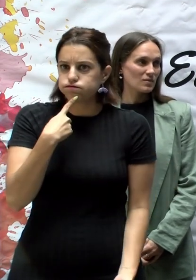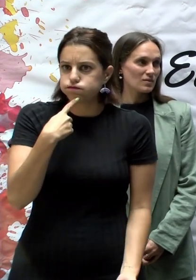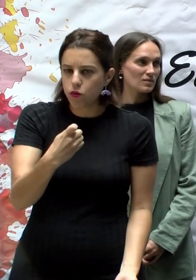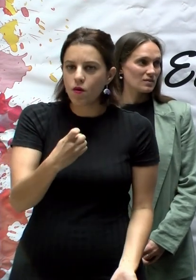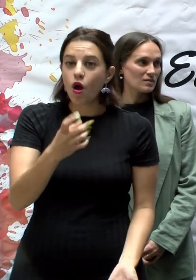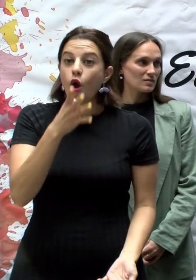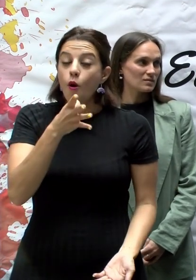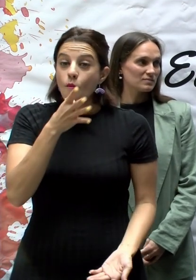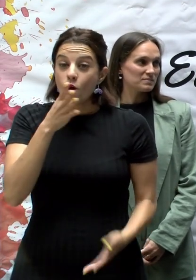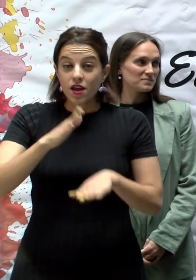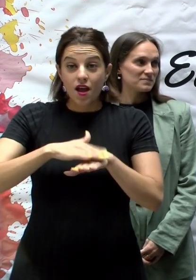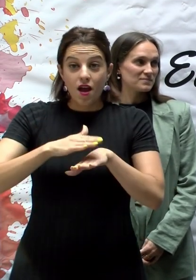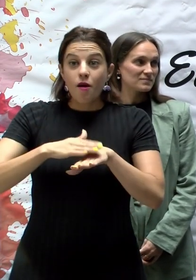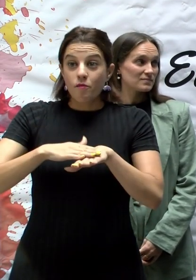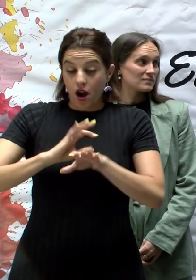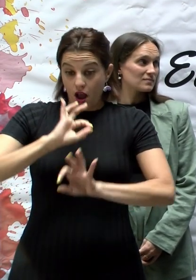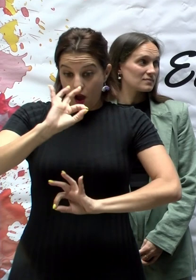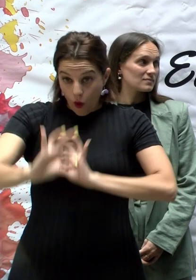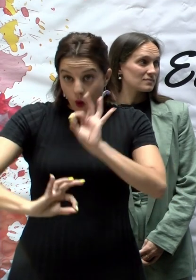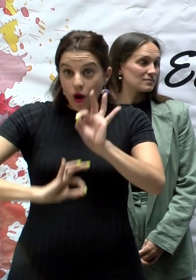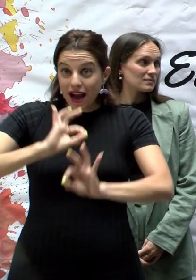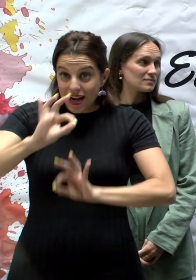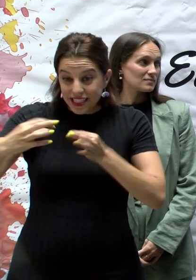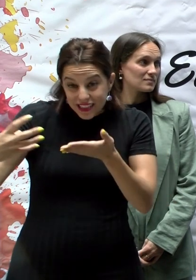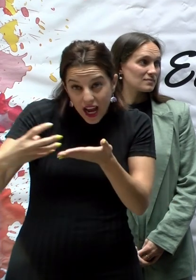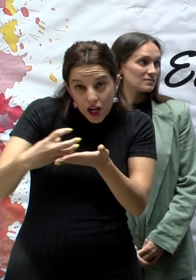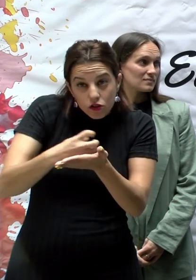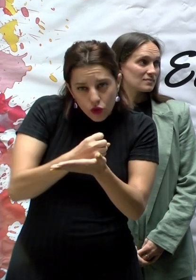piezas del puzzle de este gran congreso que vamos a celebrar